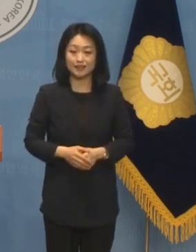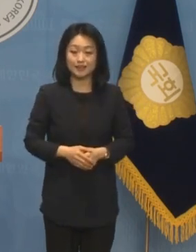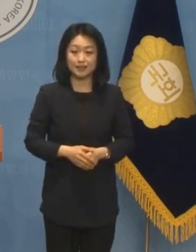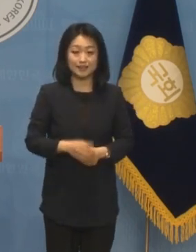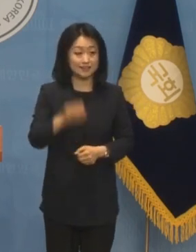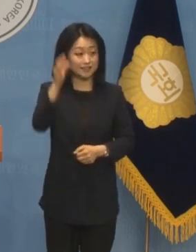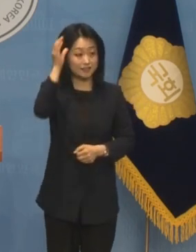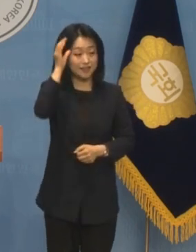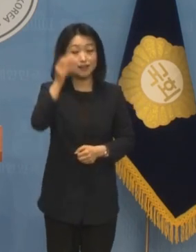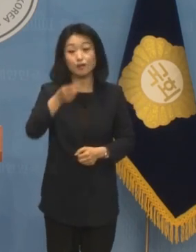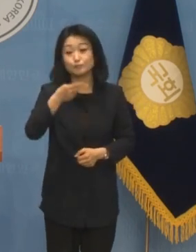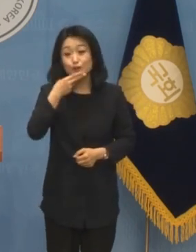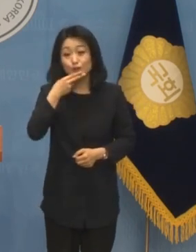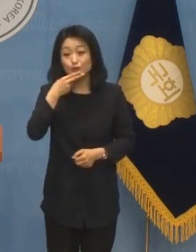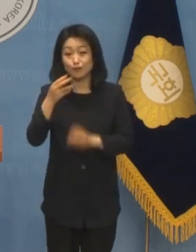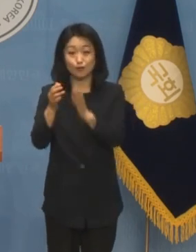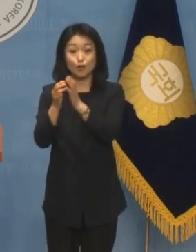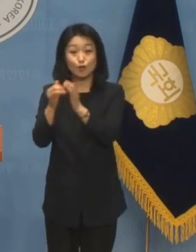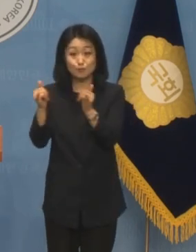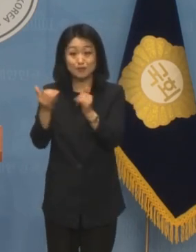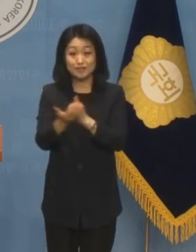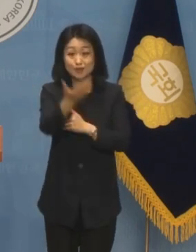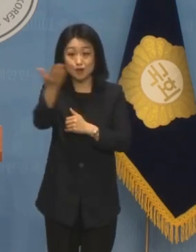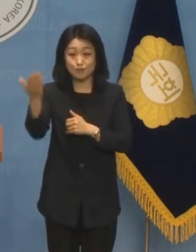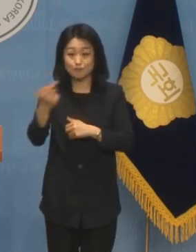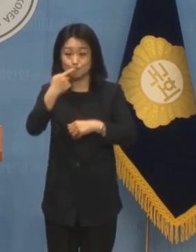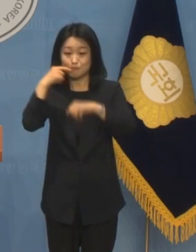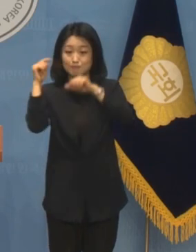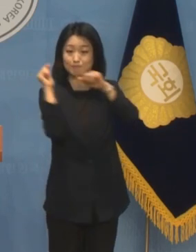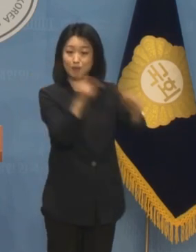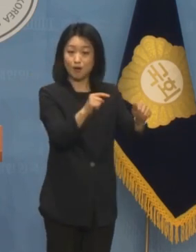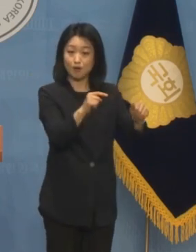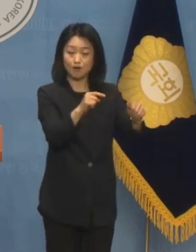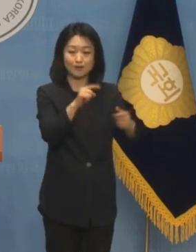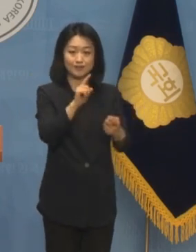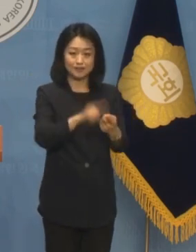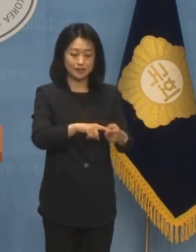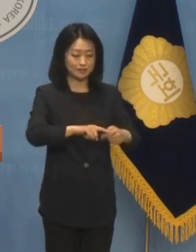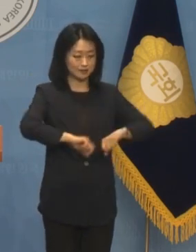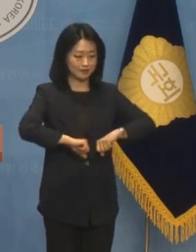아니라 우리 국민들의 지엄하고도